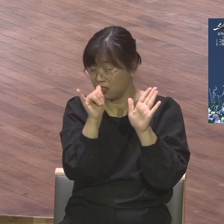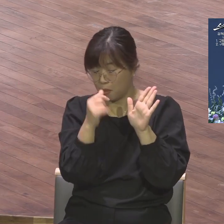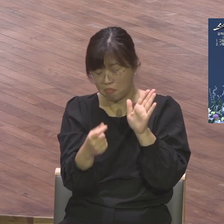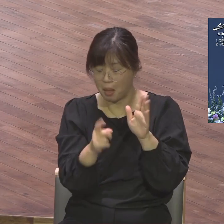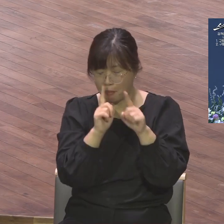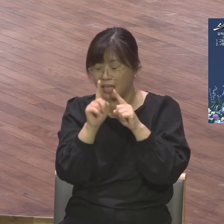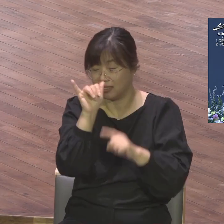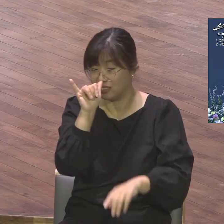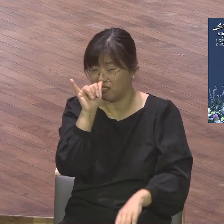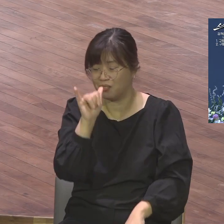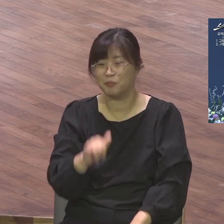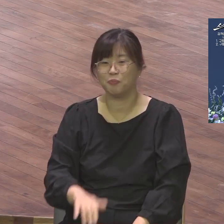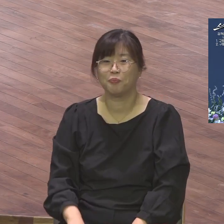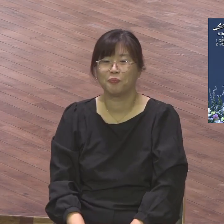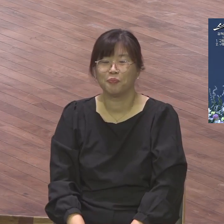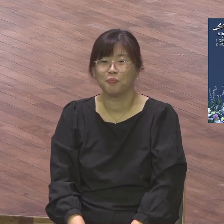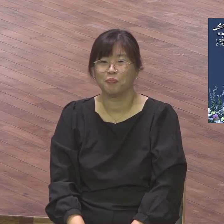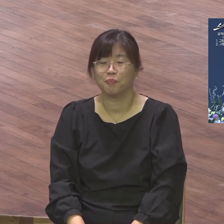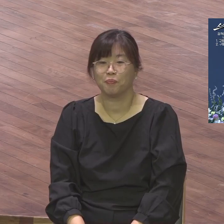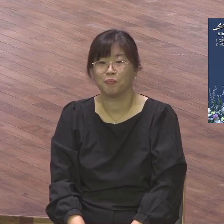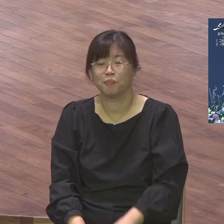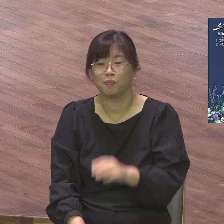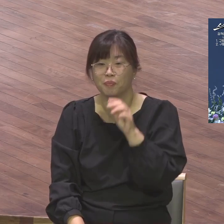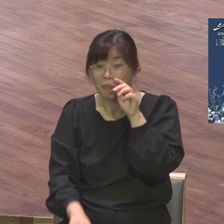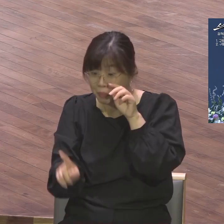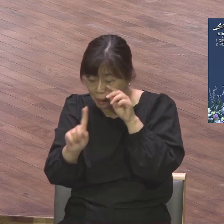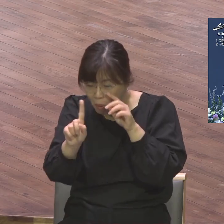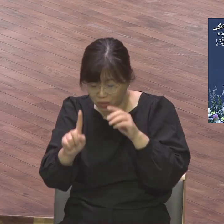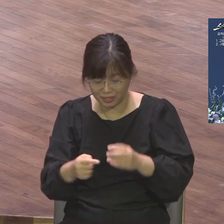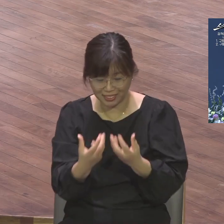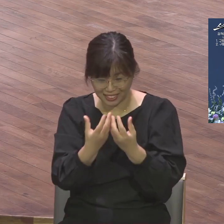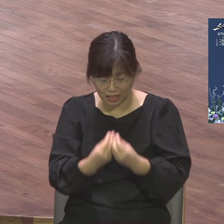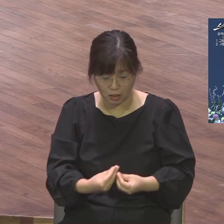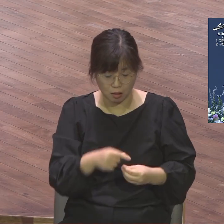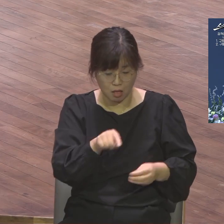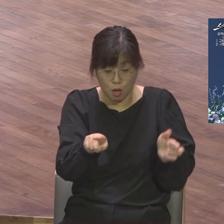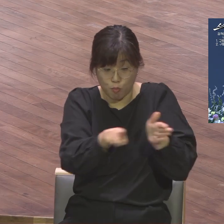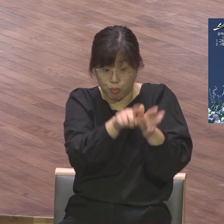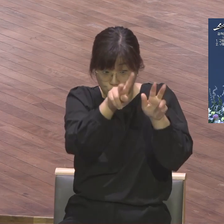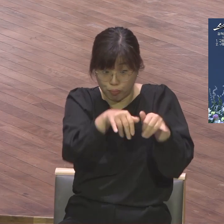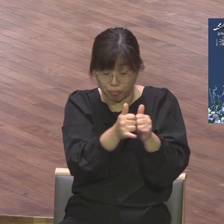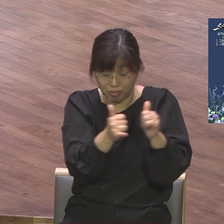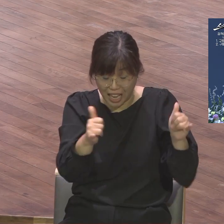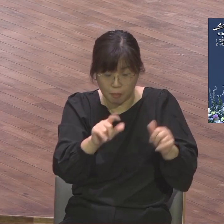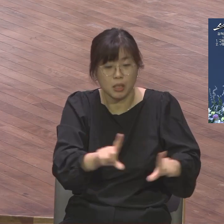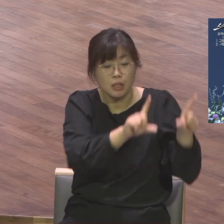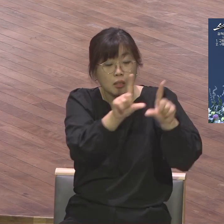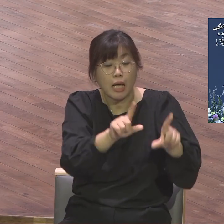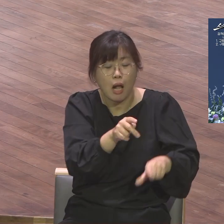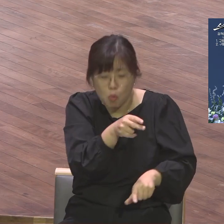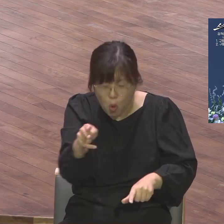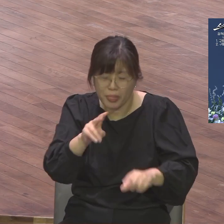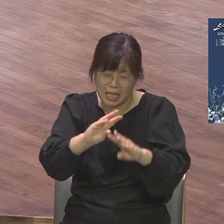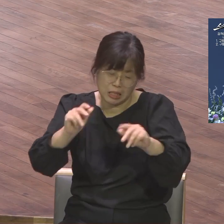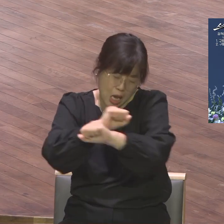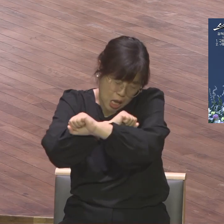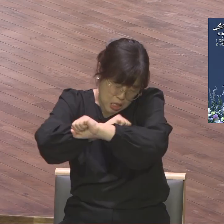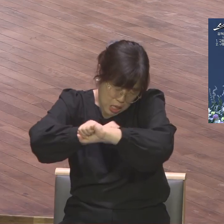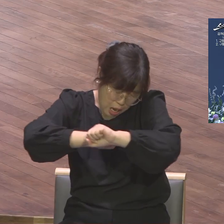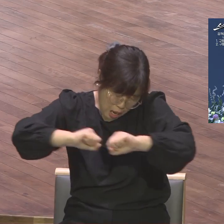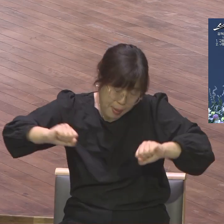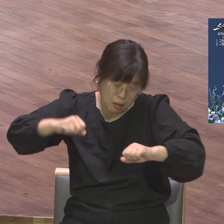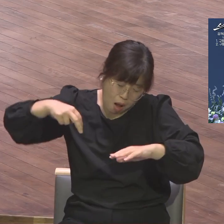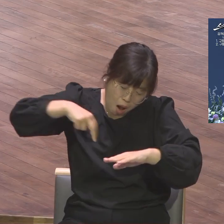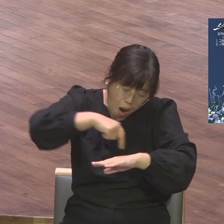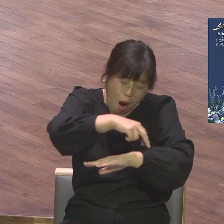세상 불신자들은 인생의 사막에서 구원의 우물이 어디에 있는지 알지 못하고 모두